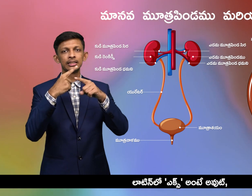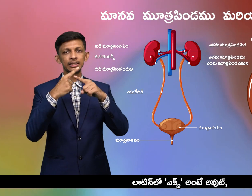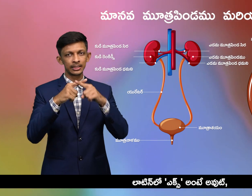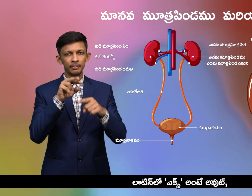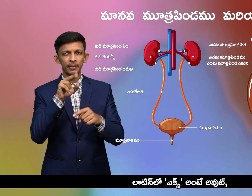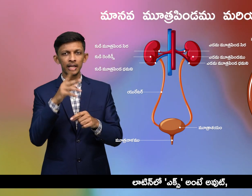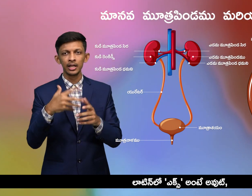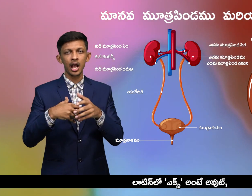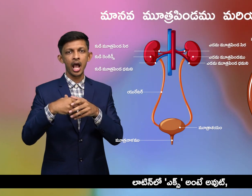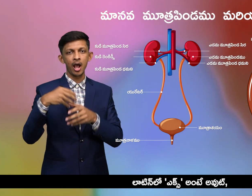అవుట్,